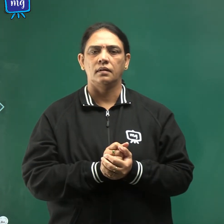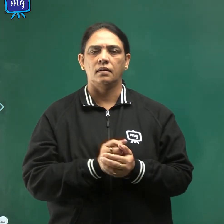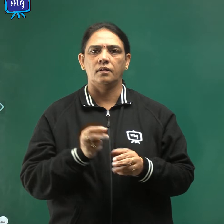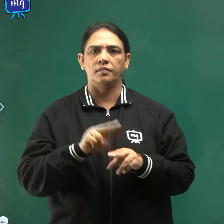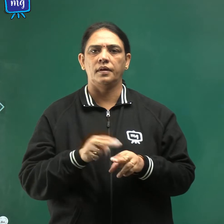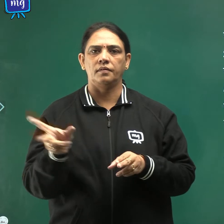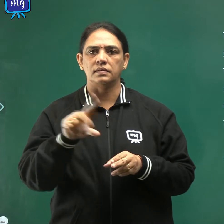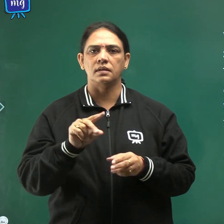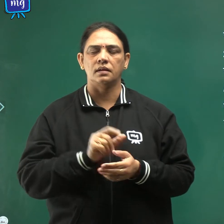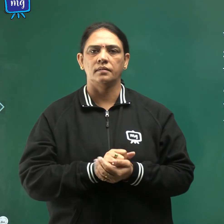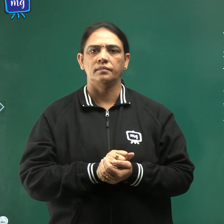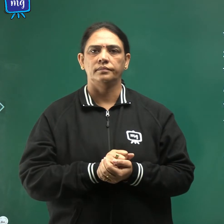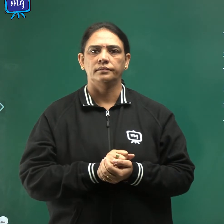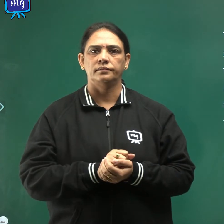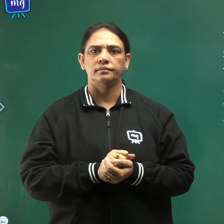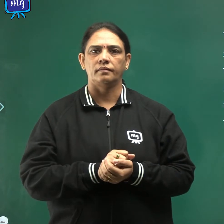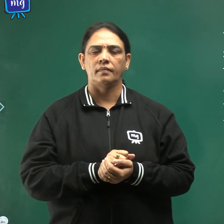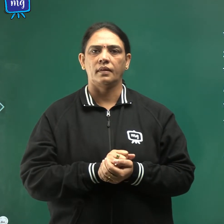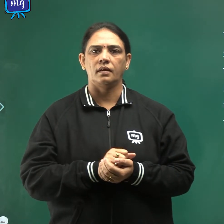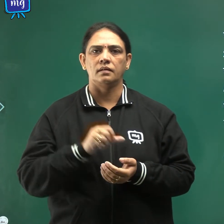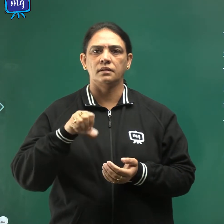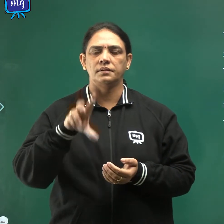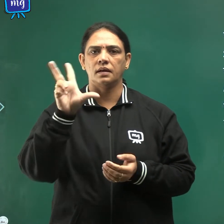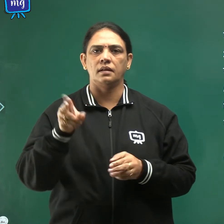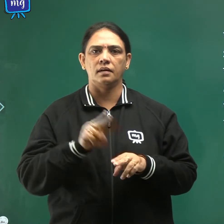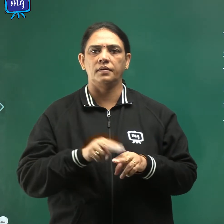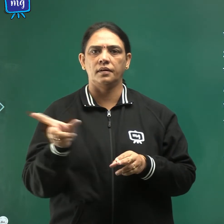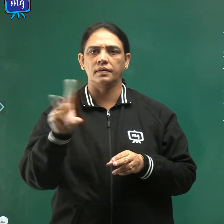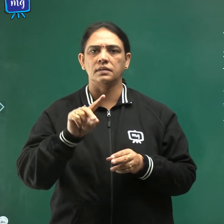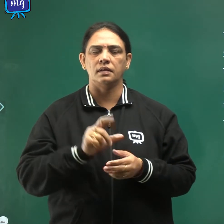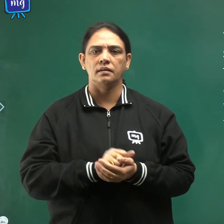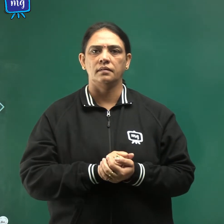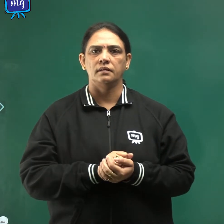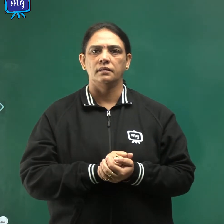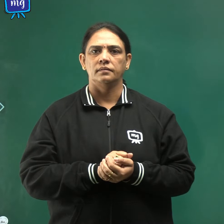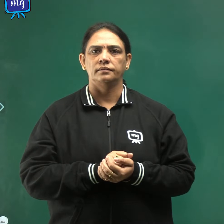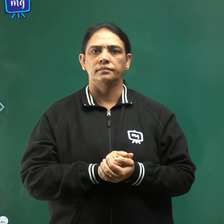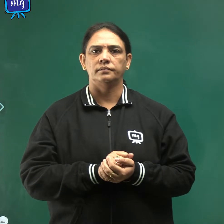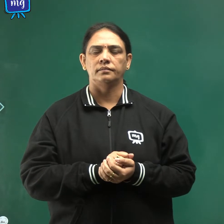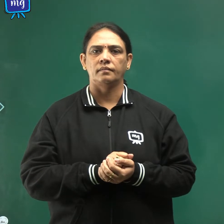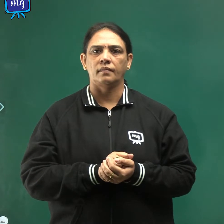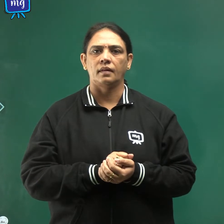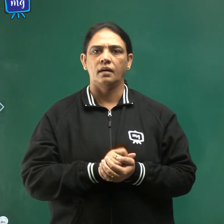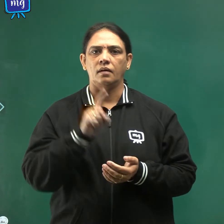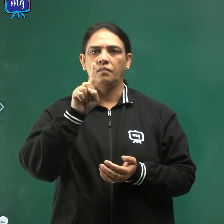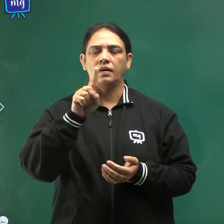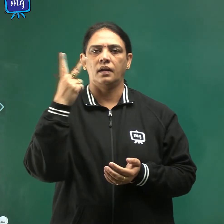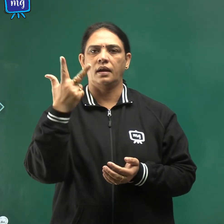बारंबारता, सबसे अधिक बारंबारता 18 है